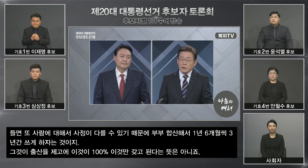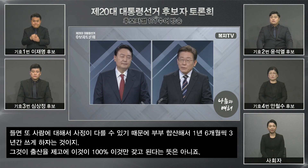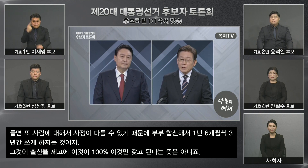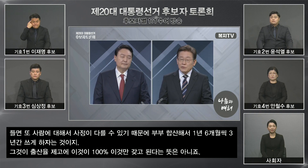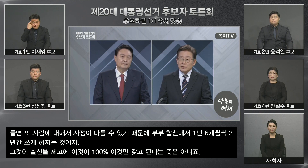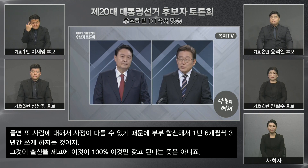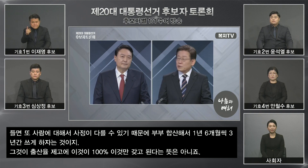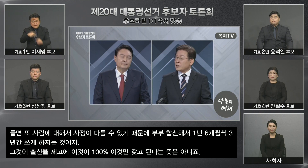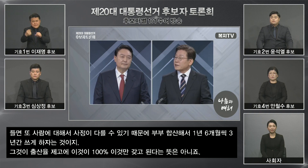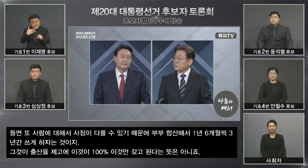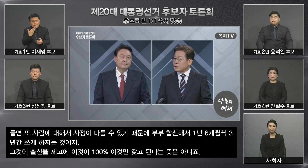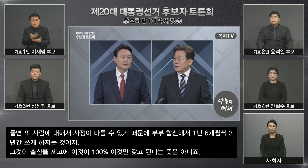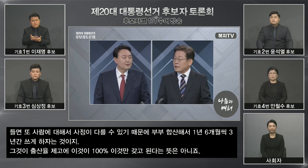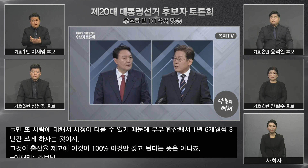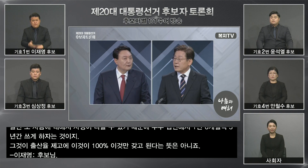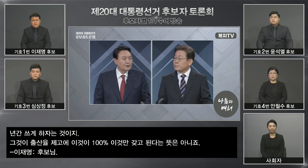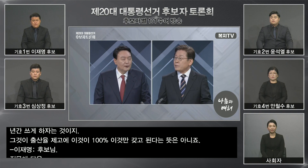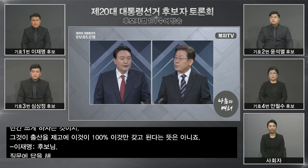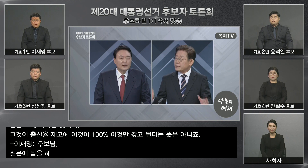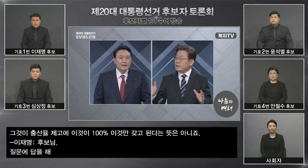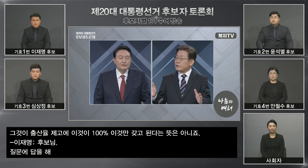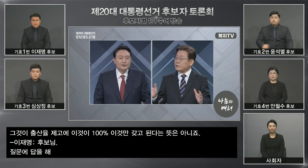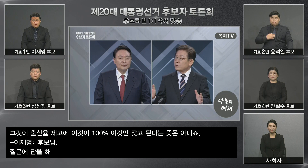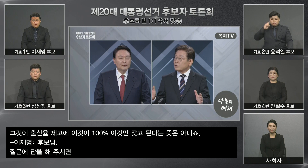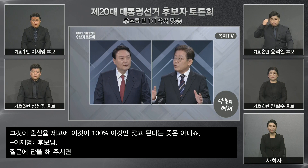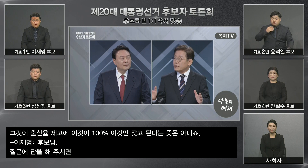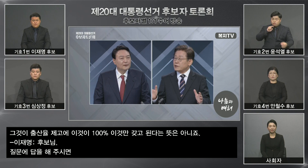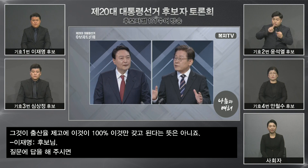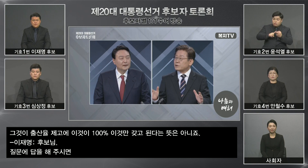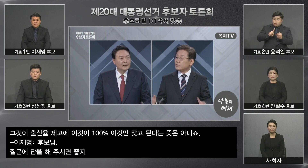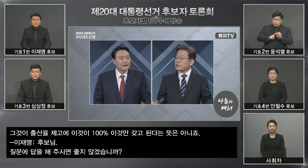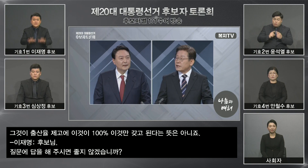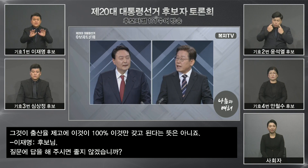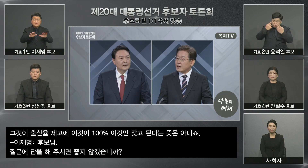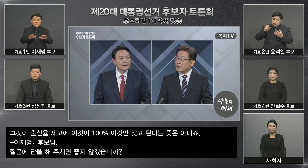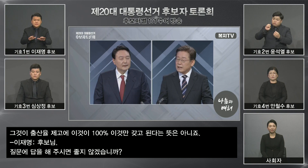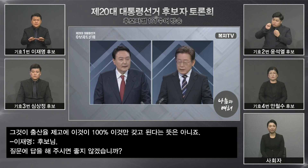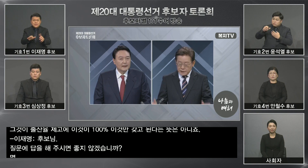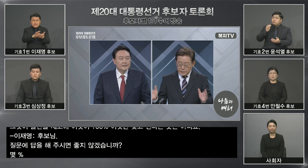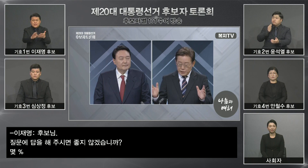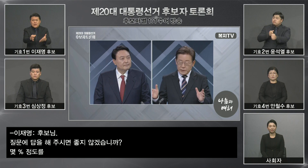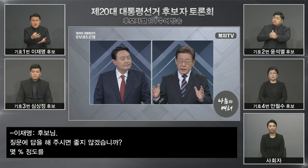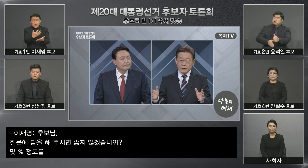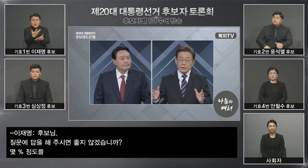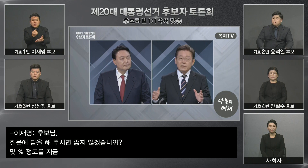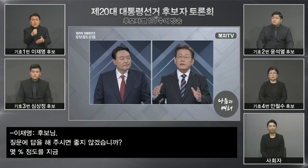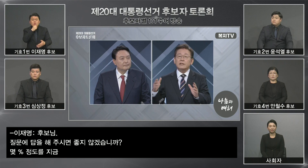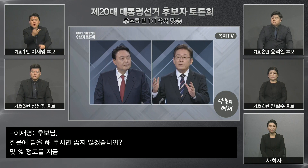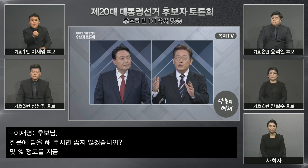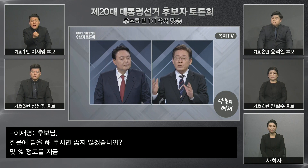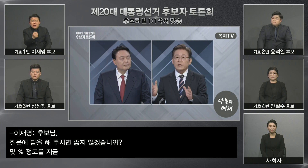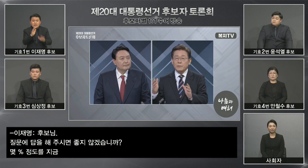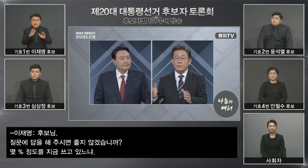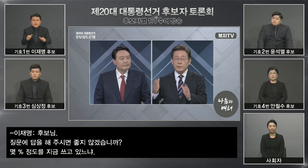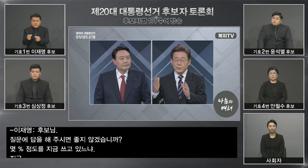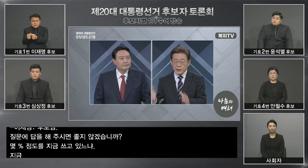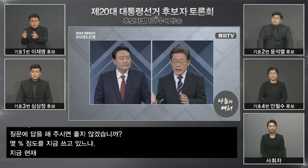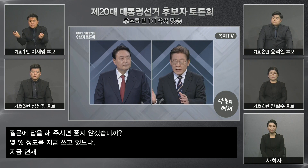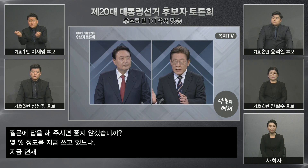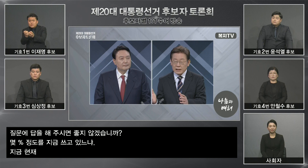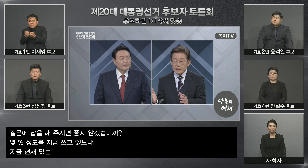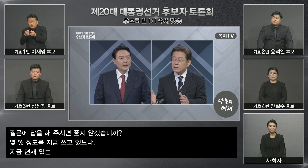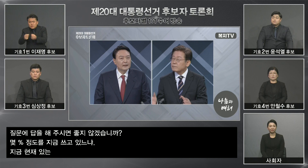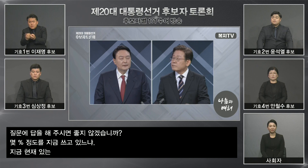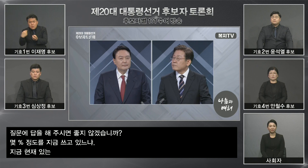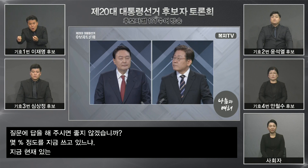질문에 좀 답을 해주시면 좋지 않겠습니까? 그 질문을 몇 퍼센트 정도를 지금 쓰고 있느냐? 네. 지금 현재 있는 걸 늘리는 구체적 방법이